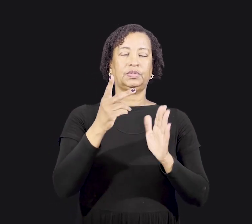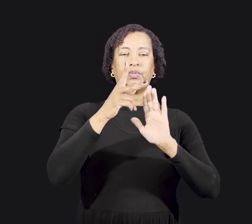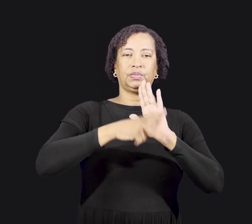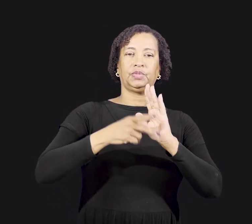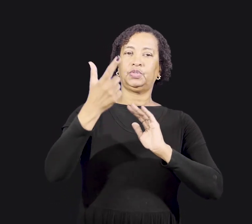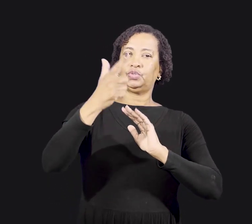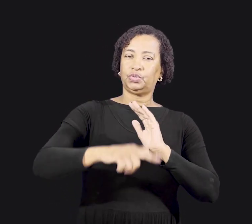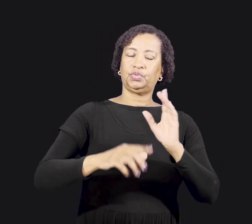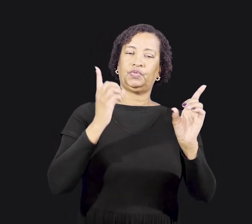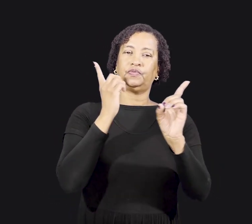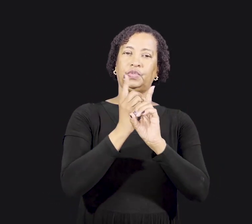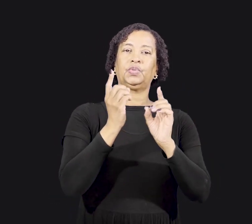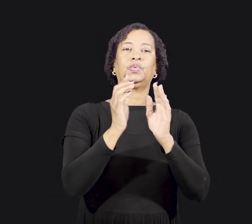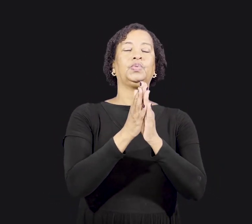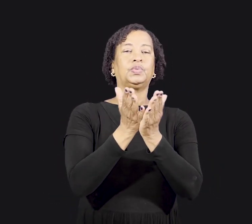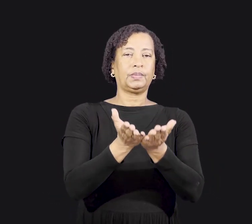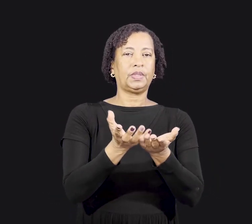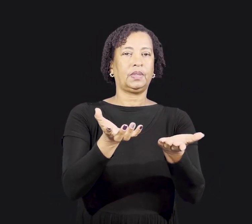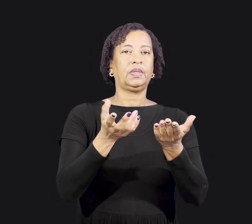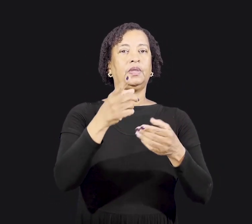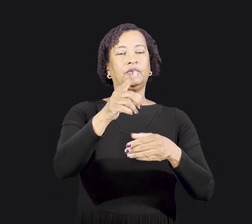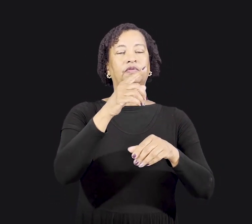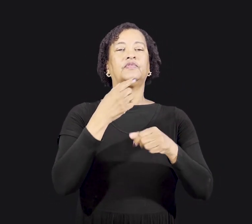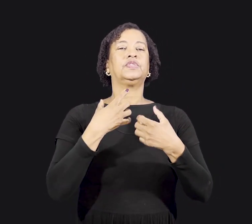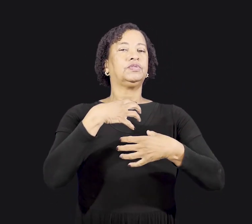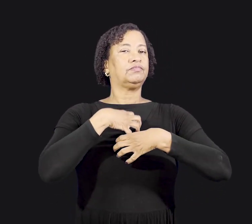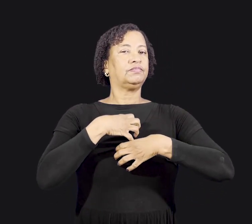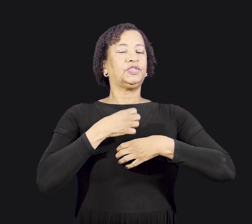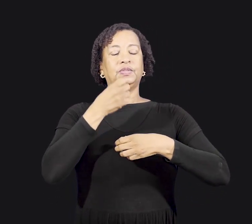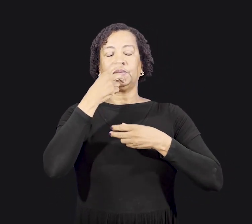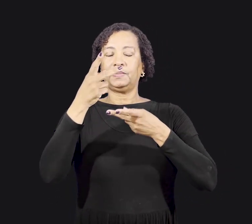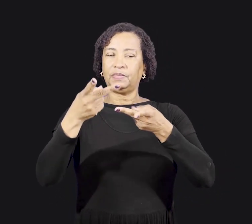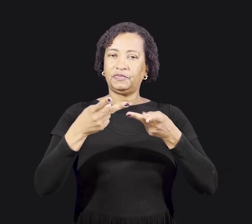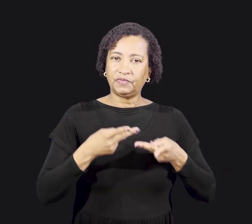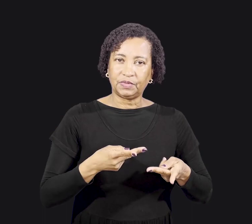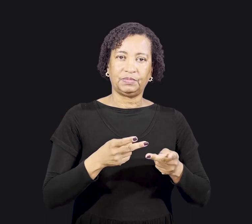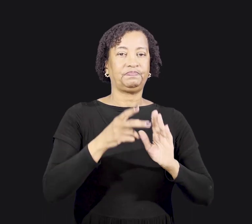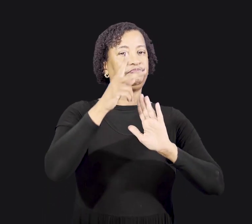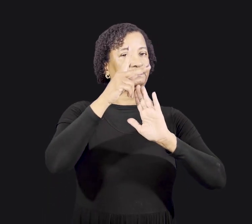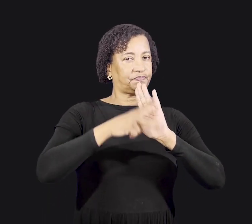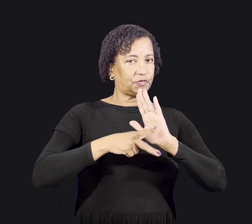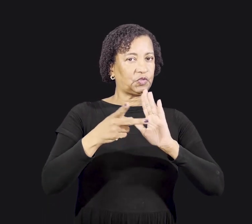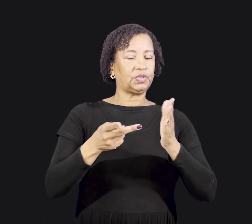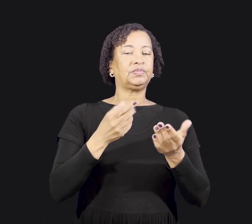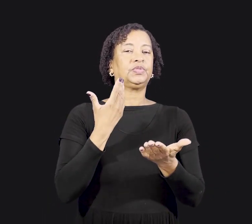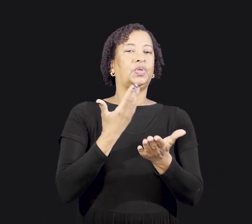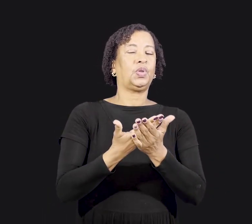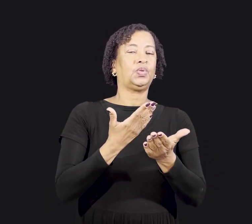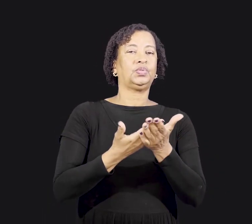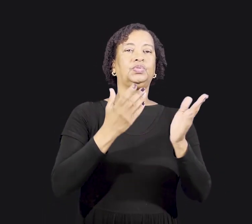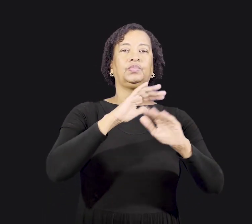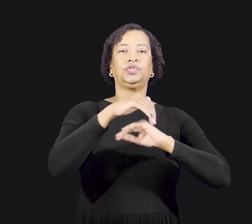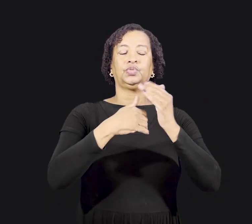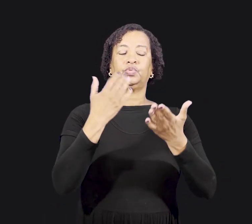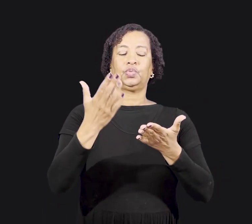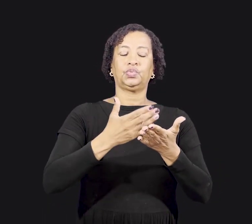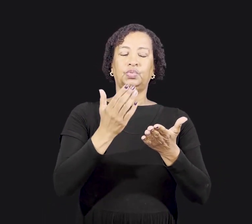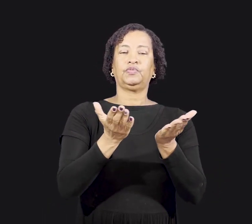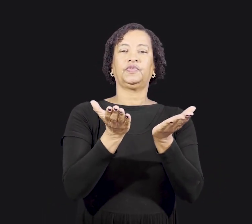programa Encontro com a Palavra e queremos que você se sinta bem-vindo. Este programa dedica-se ao estudo de todos os livros da Bíblia